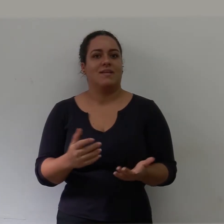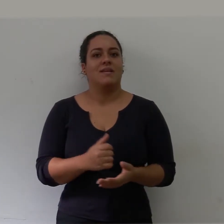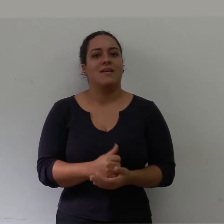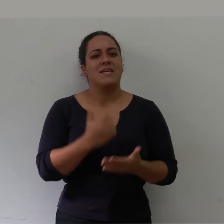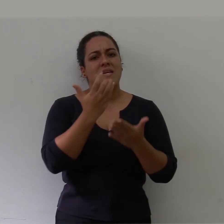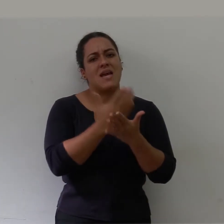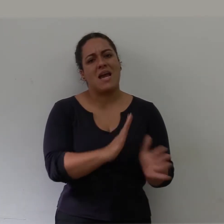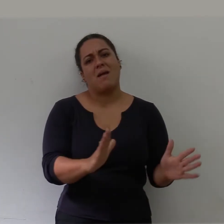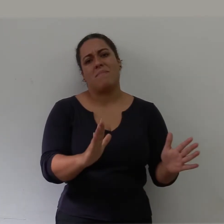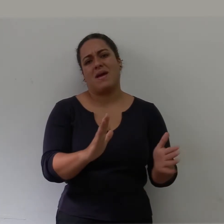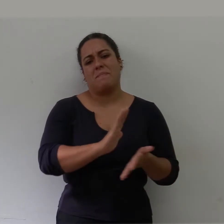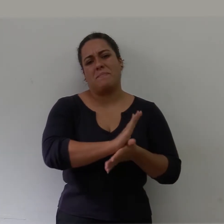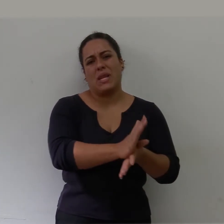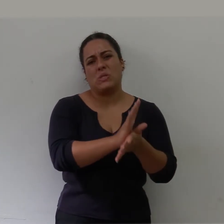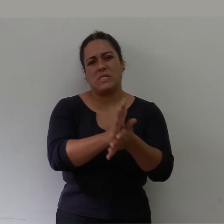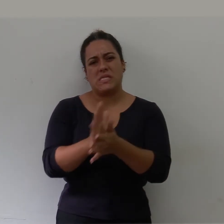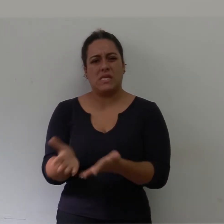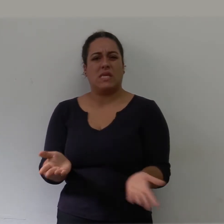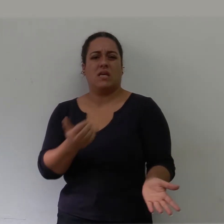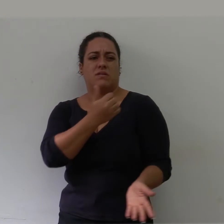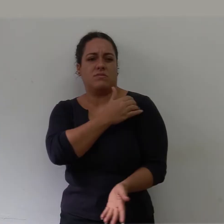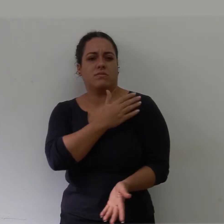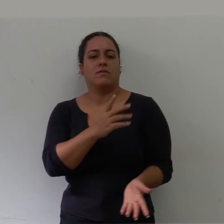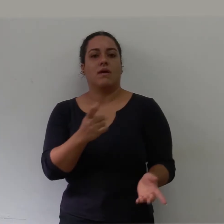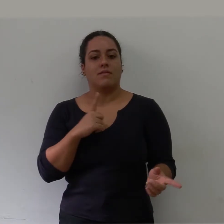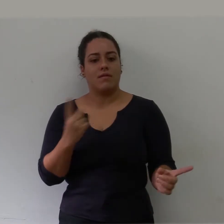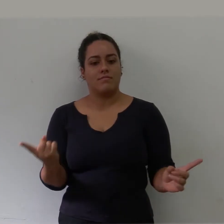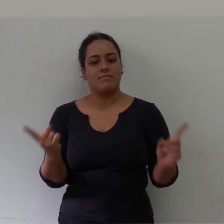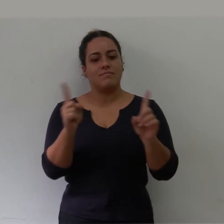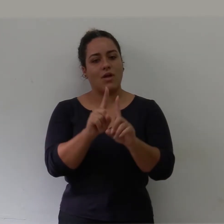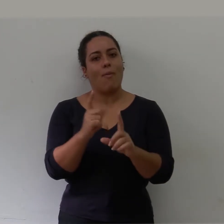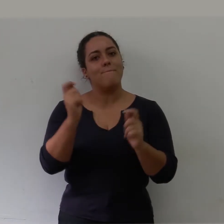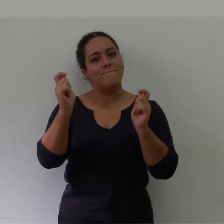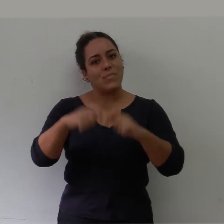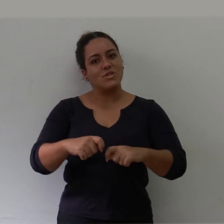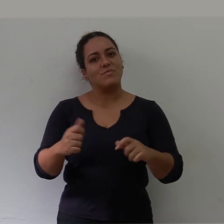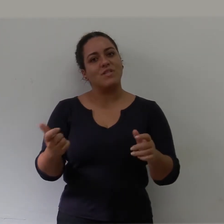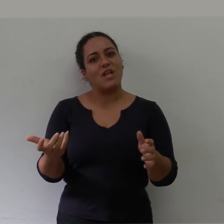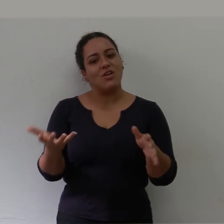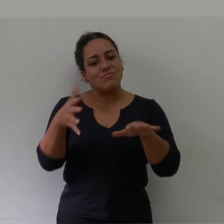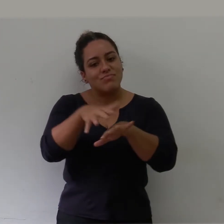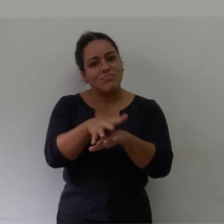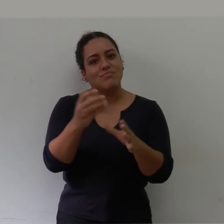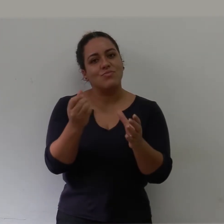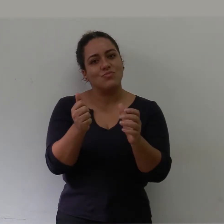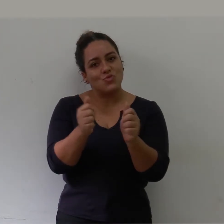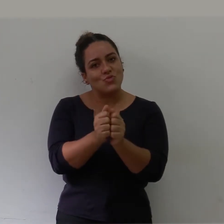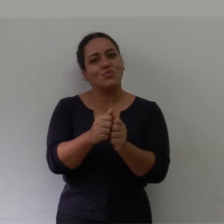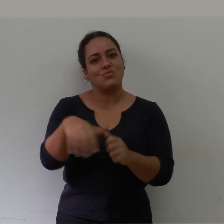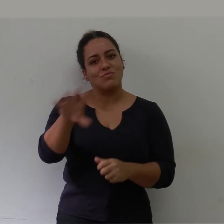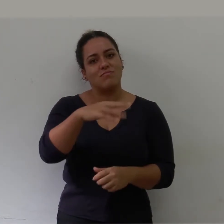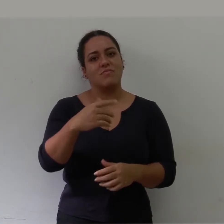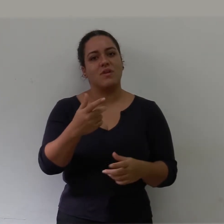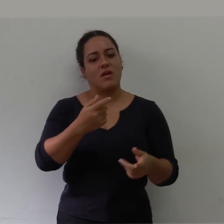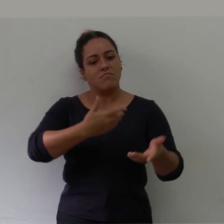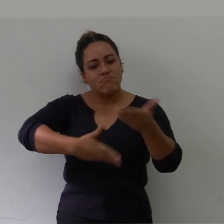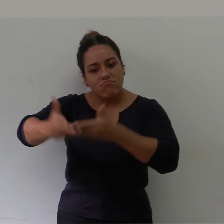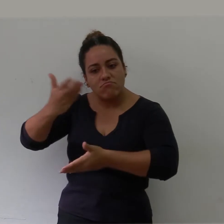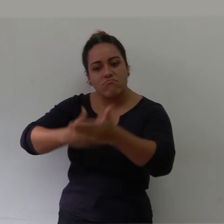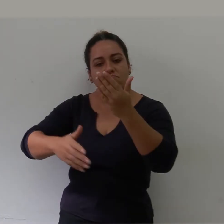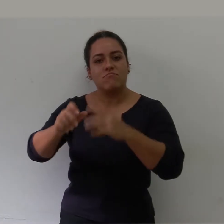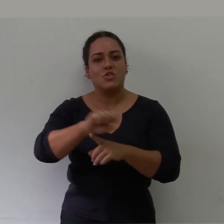destruir esses preconceitos e criar possibilidades juntos, né? Pessoas com e sem deficiência convivendo numa